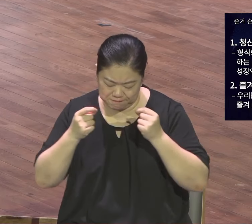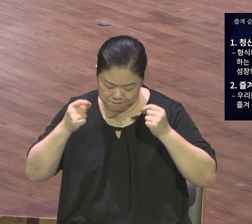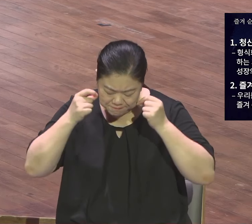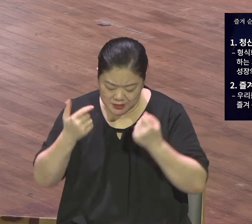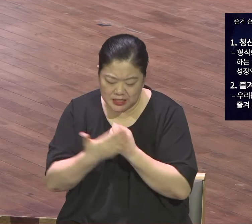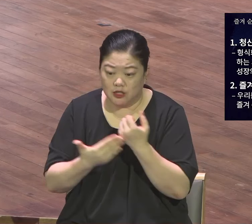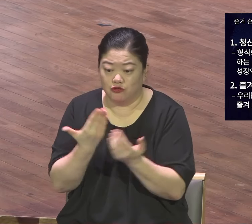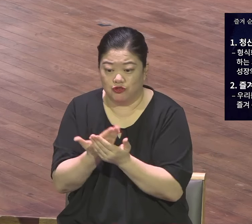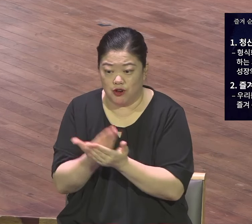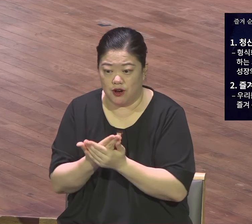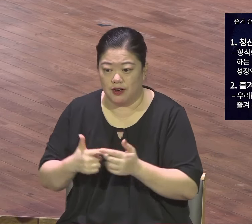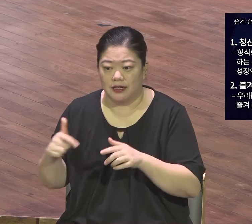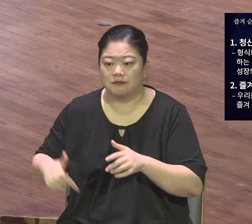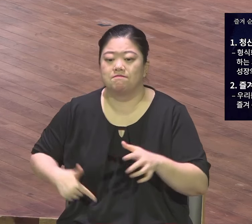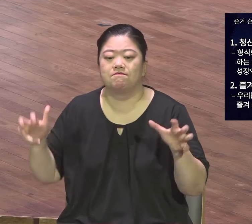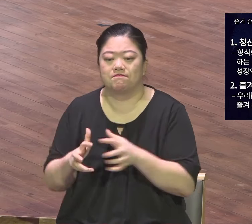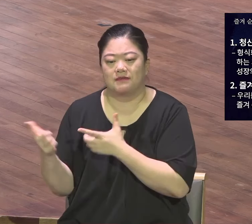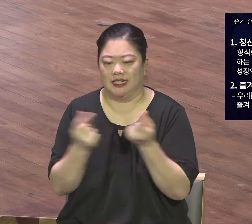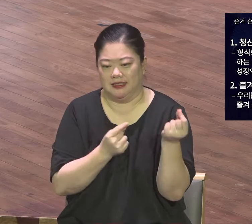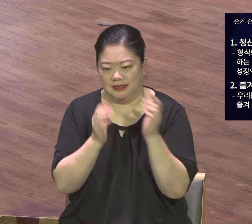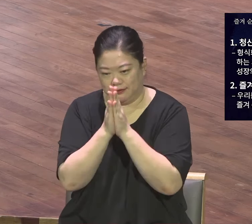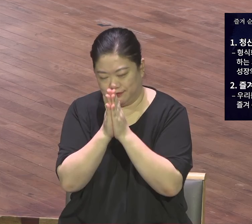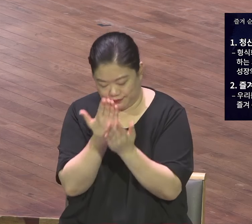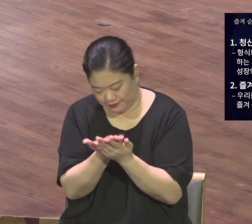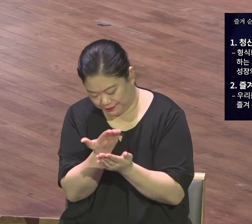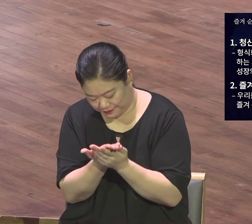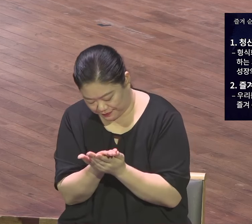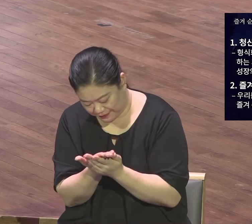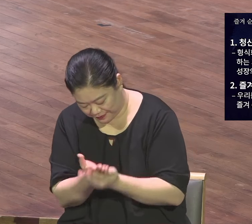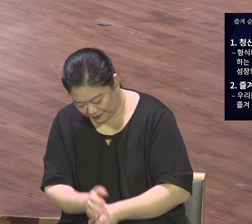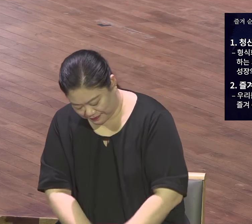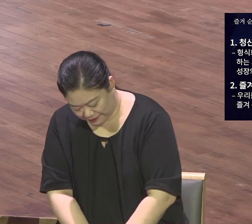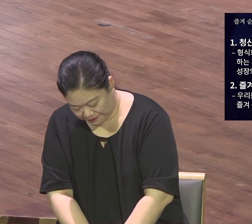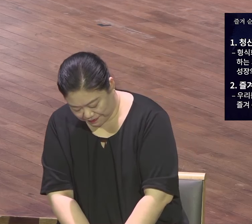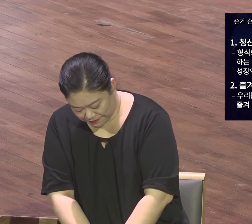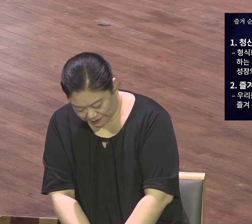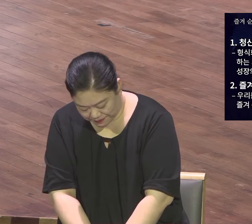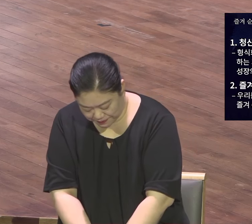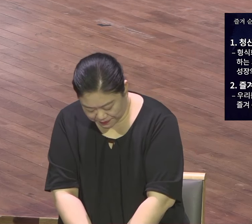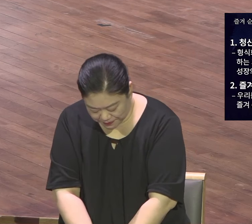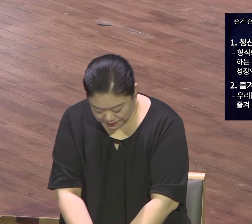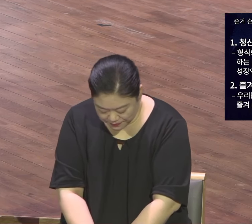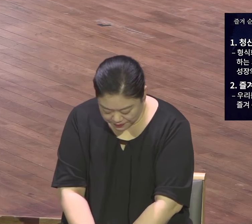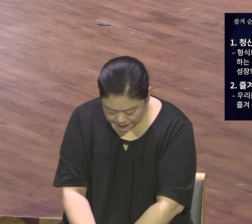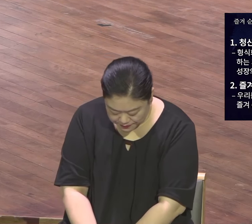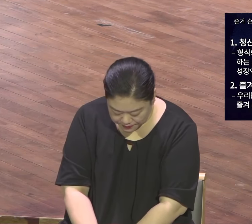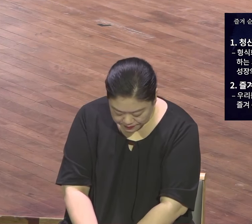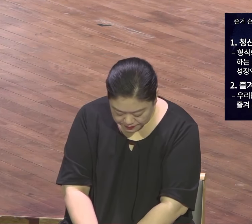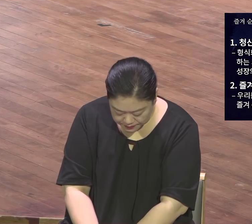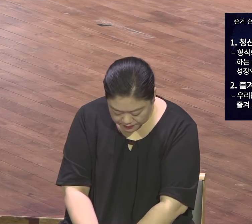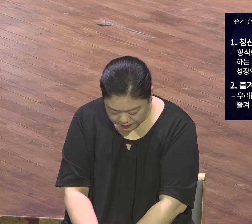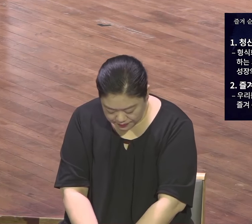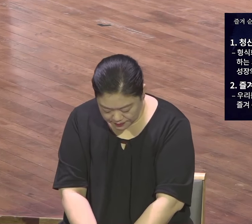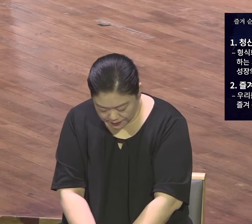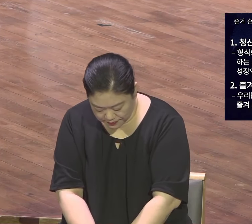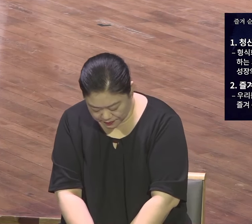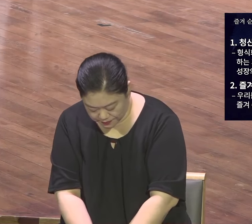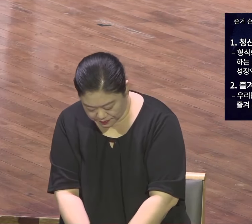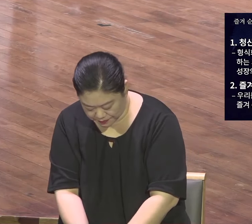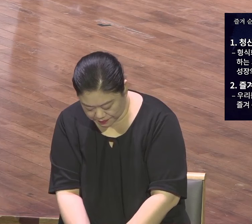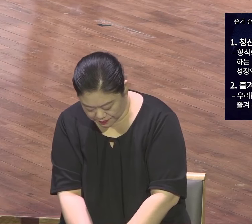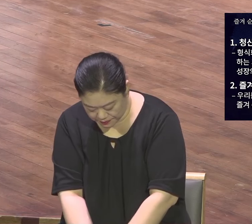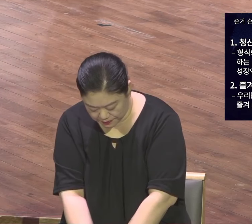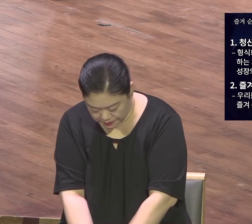말씀하십니다. 나와 별로 나자고 말씀하십니다. 이 말씀을 즐겨 순종하면 내가 이런 축복을 주겠다 약속했습니다. 영의 모든